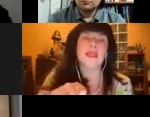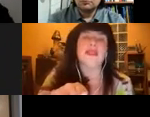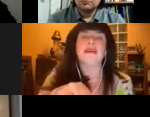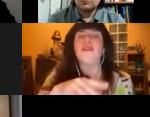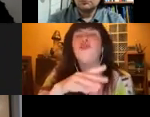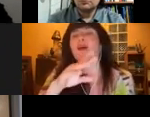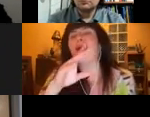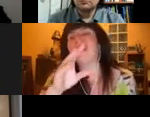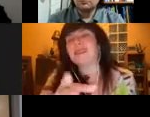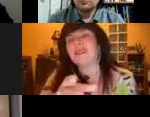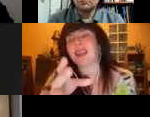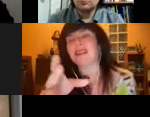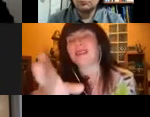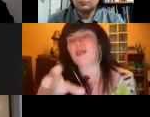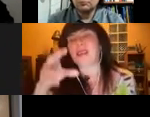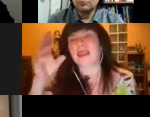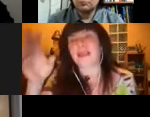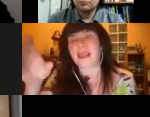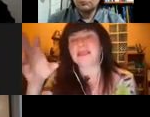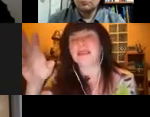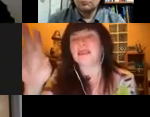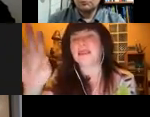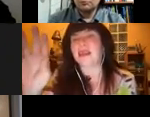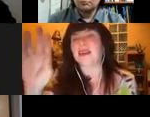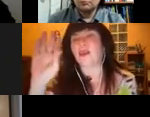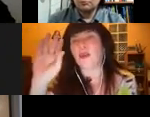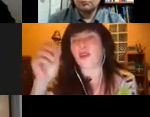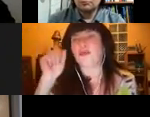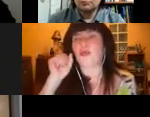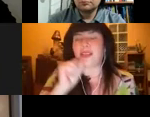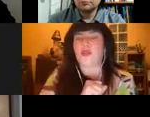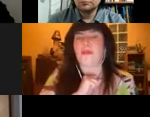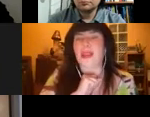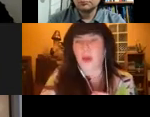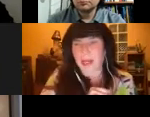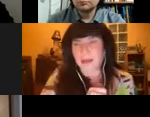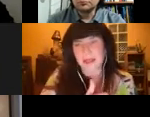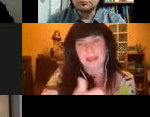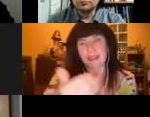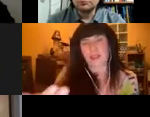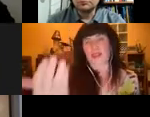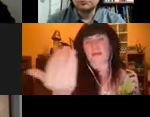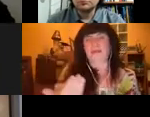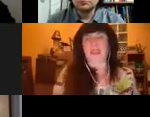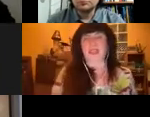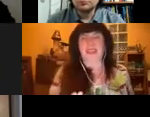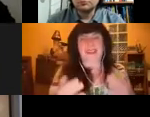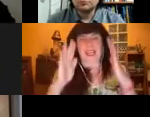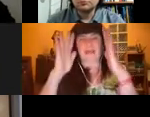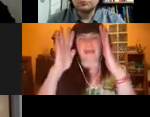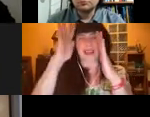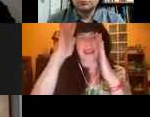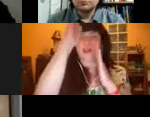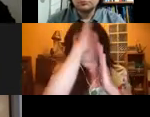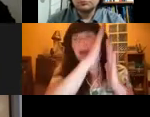Algunos no aparecen realizados a través de una configuración manual, sino que más bien